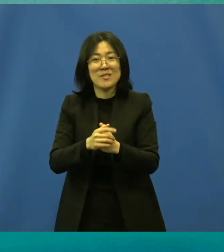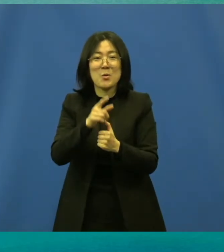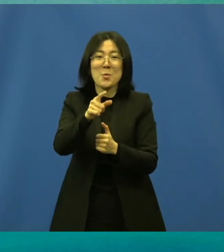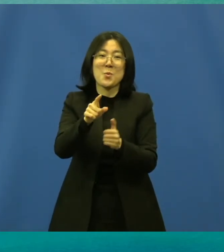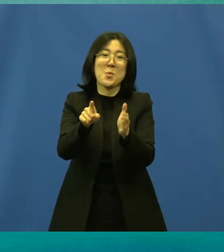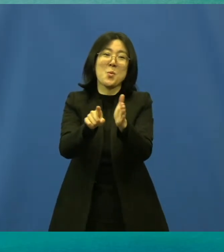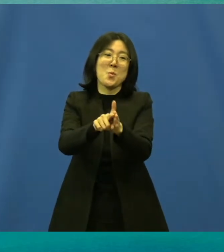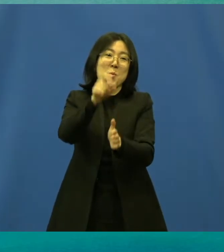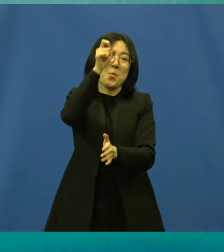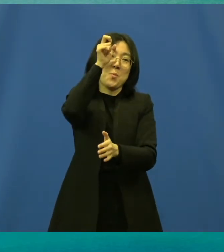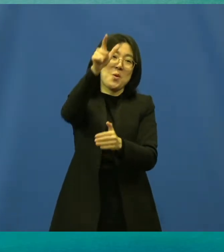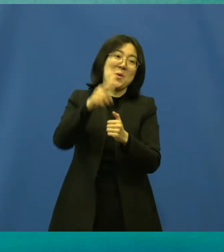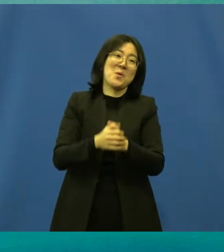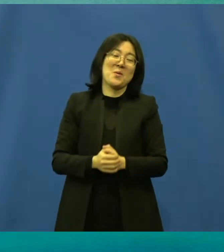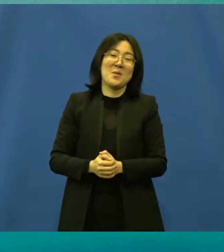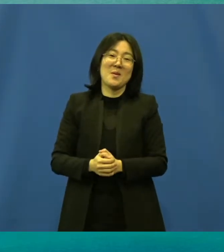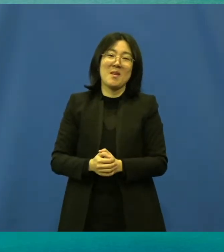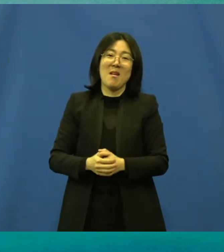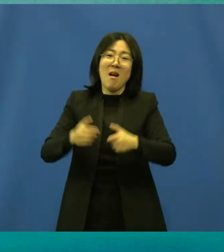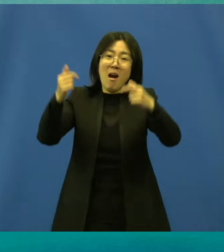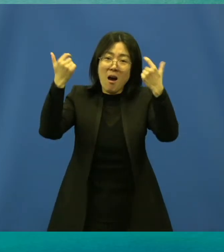언제나 하나님의 얼굴을 구하는 사람들,